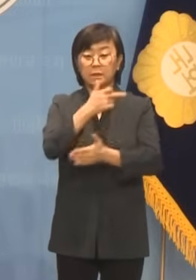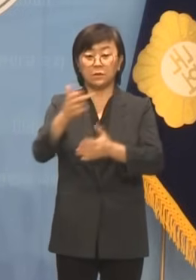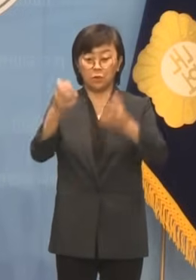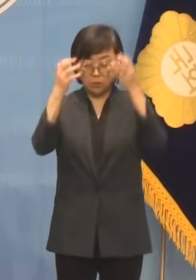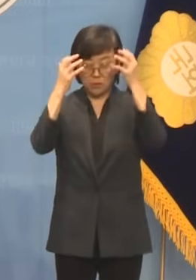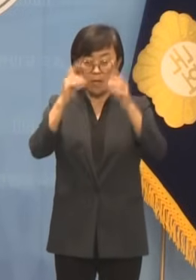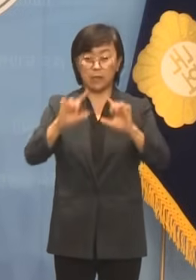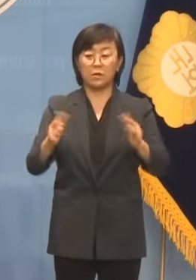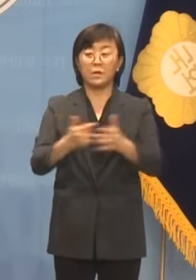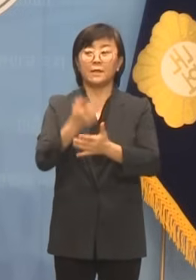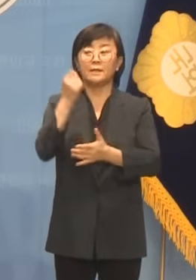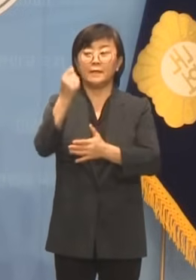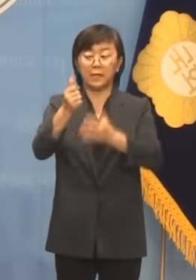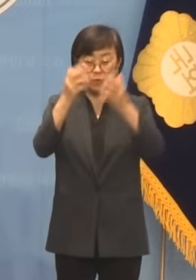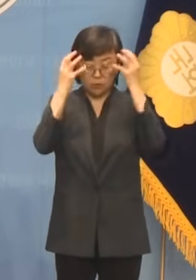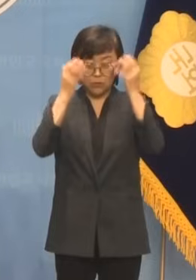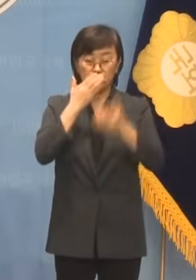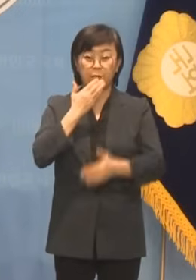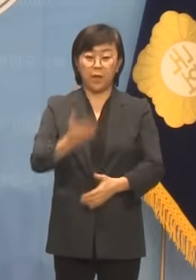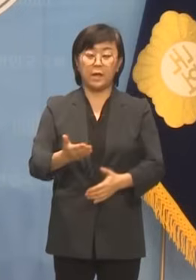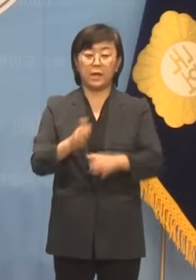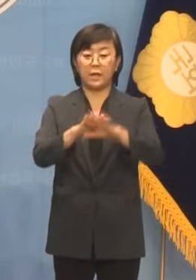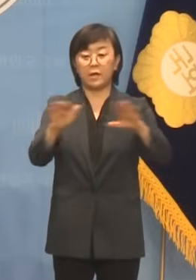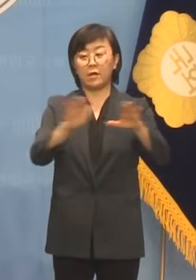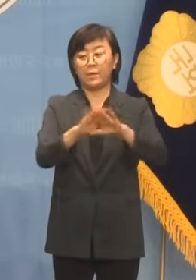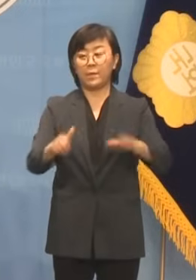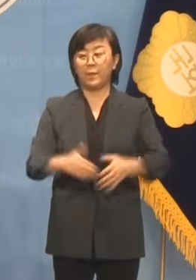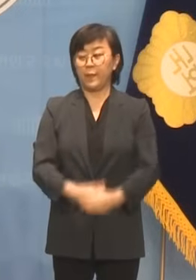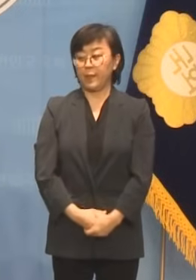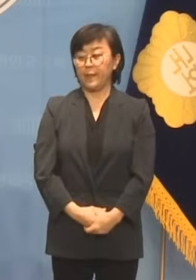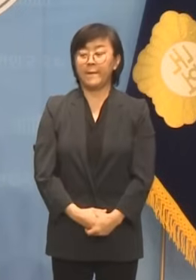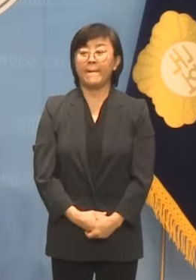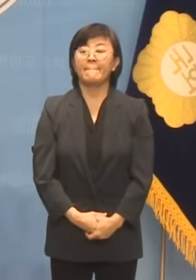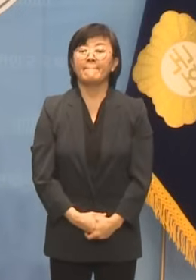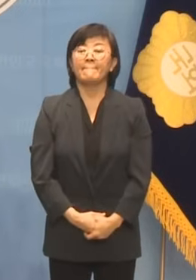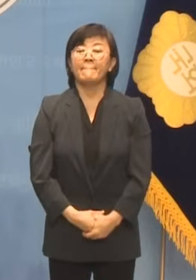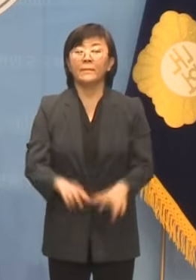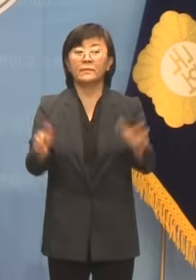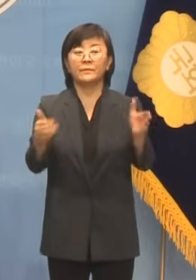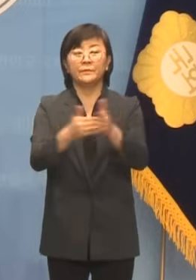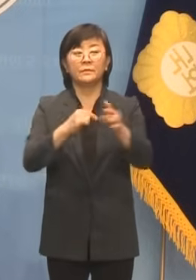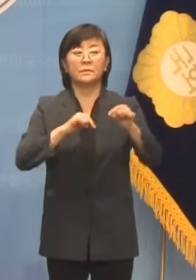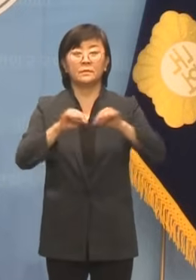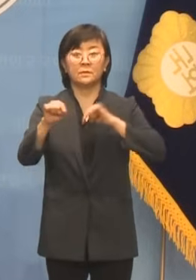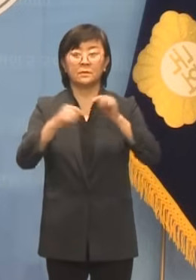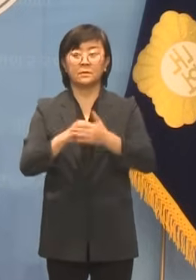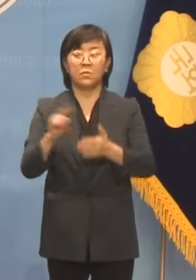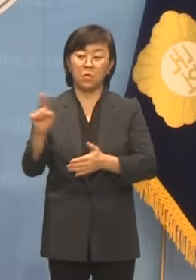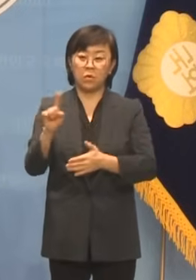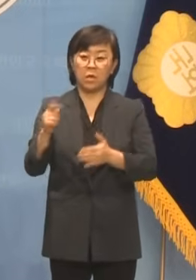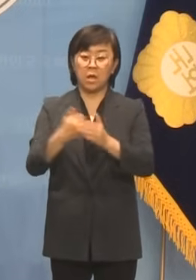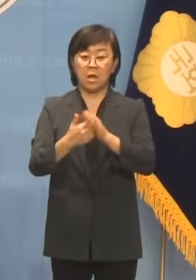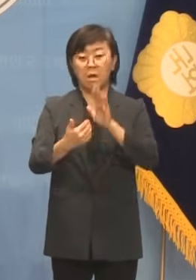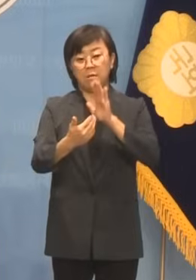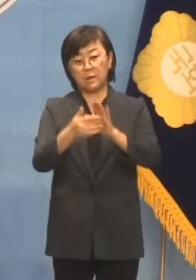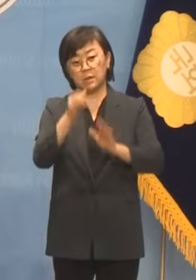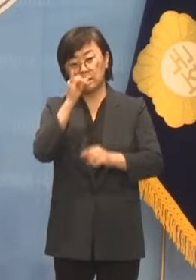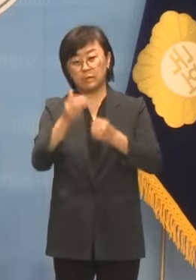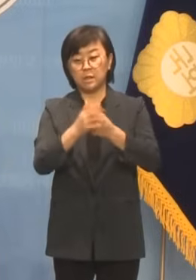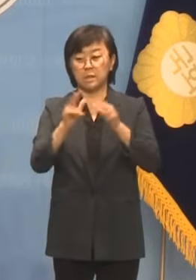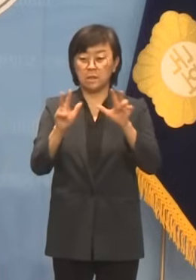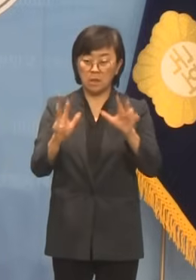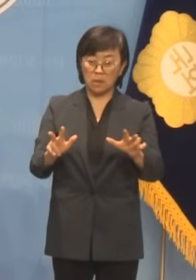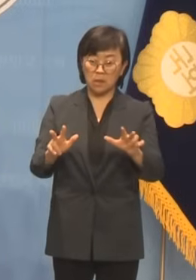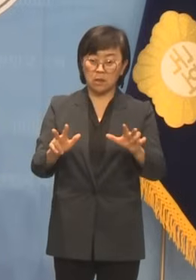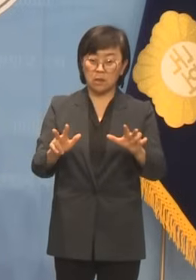고통이 아니라 작은 고통만으로도 해결이 가능합니다. 지금까지의 정치는 무언가를 막는 정치였다면